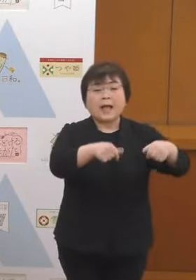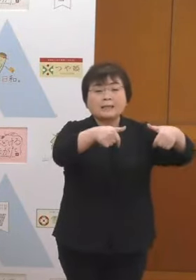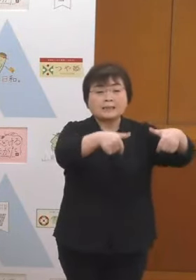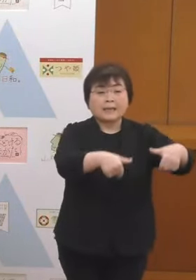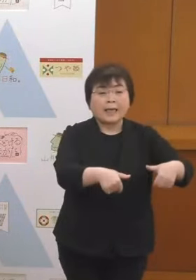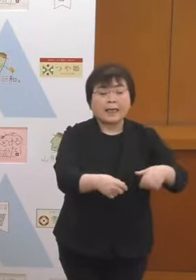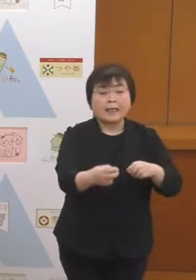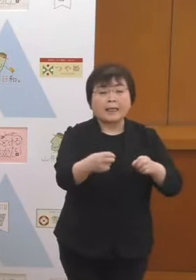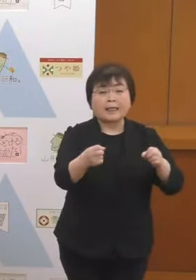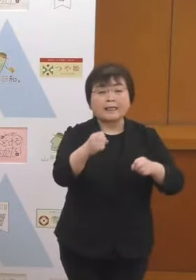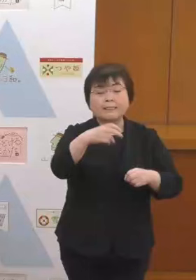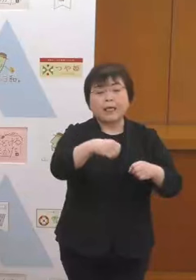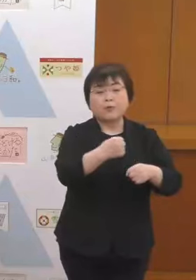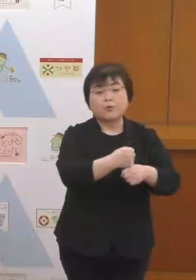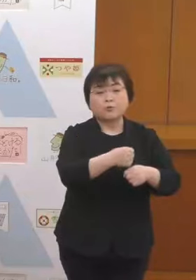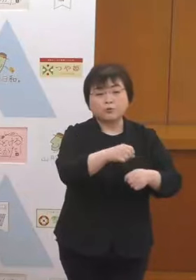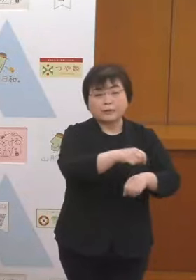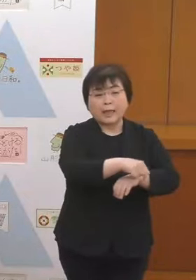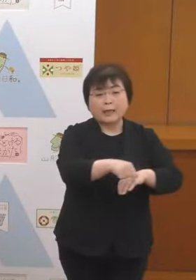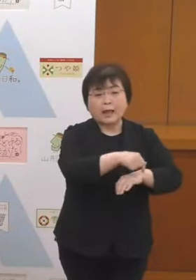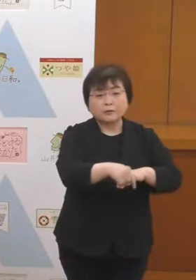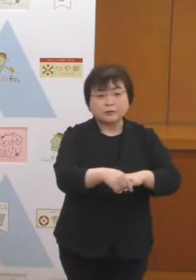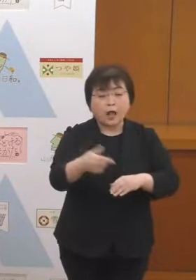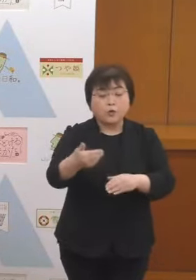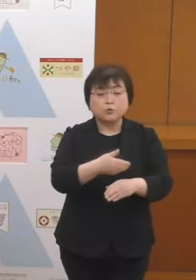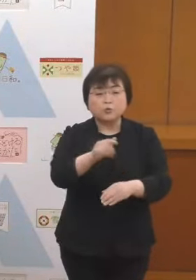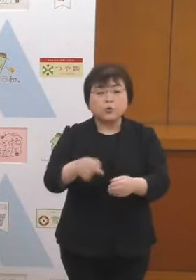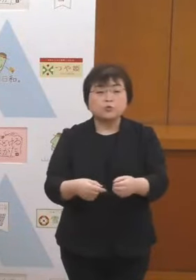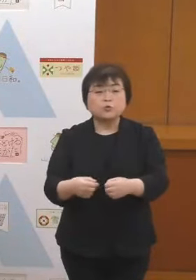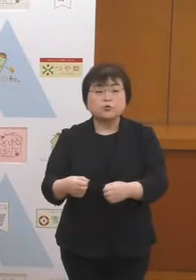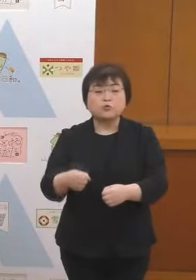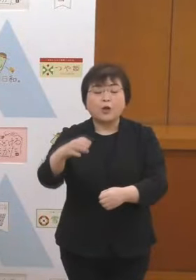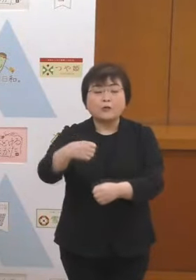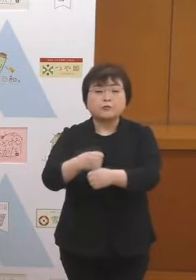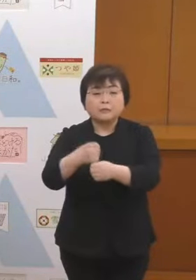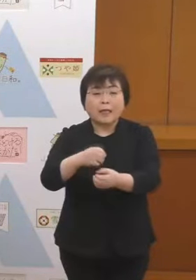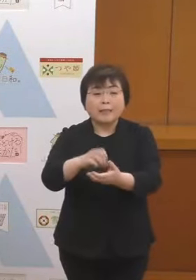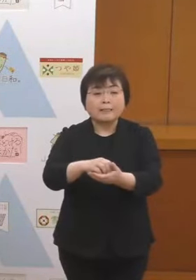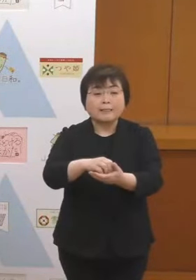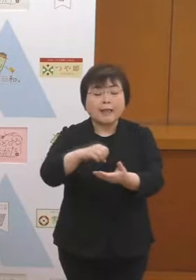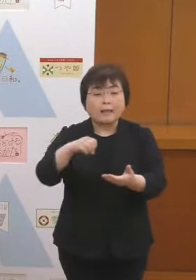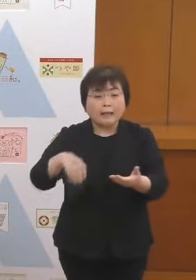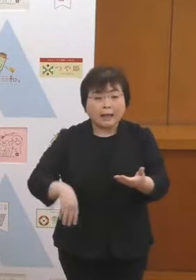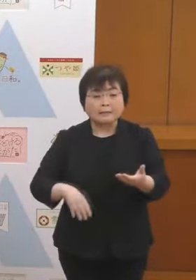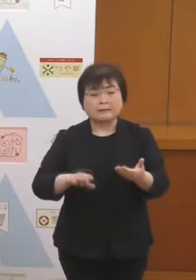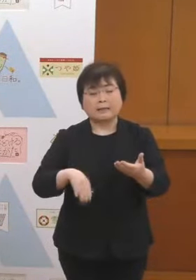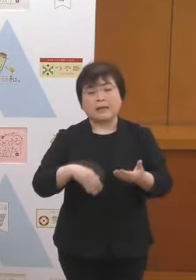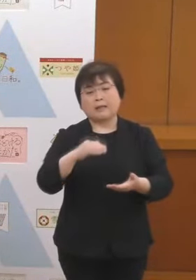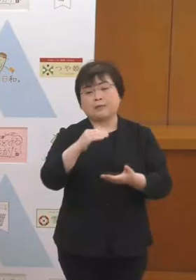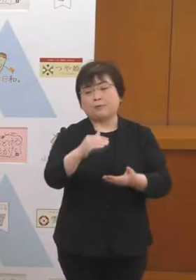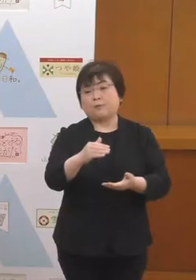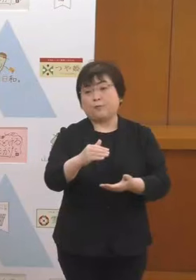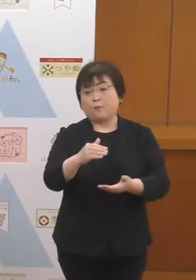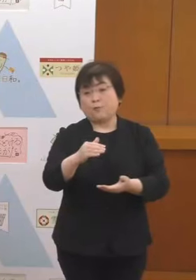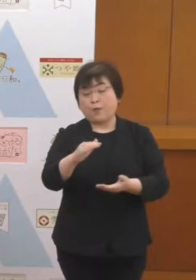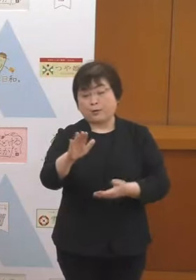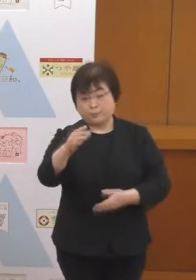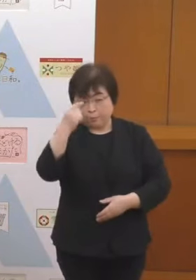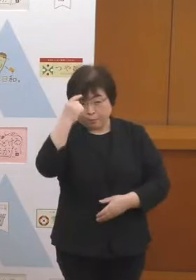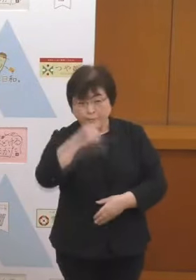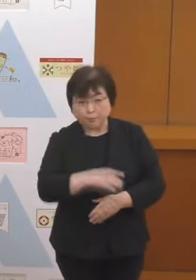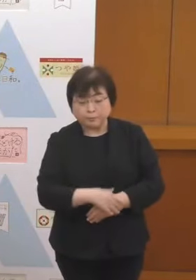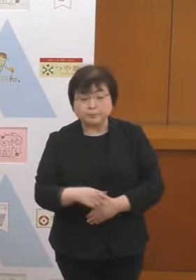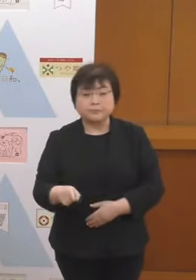海さんであの計画していたえっと風力発電事業をあの撤回あのしたということだったんですけど